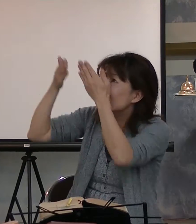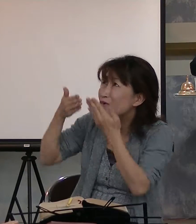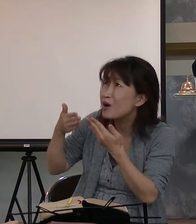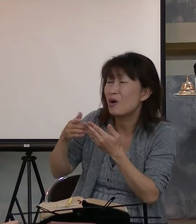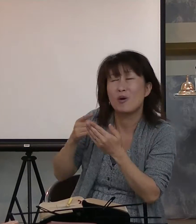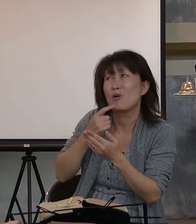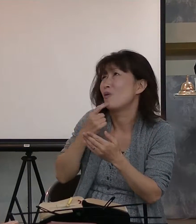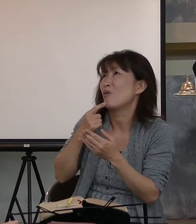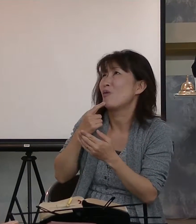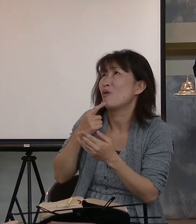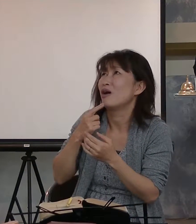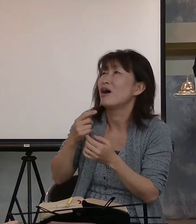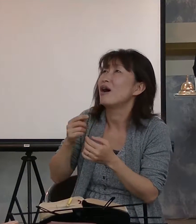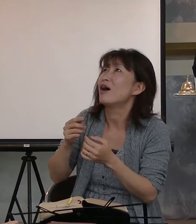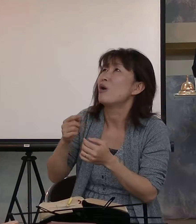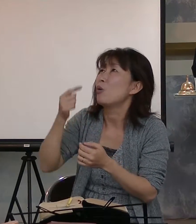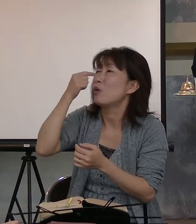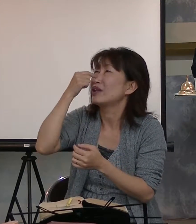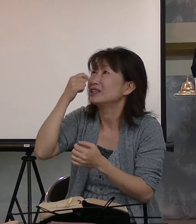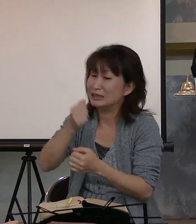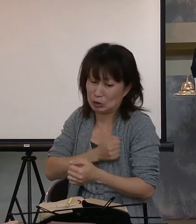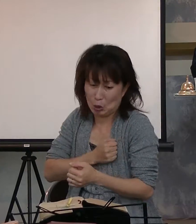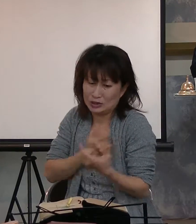私、命さえも与えてくださる。